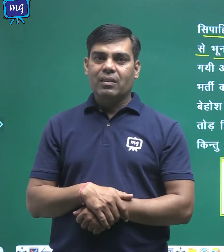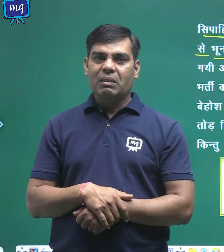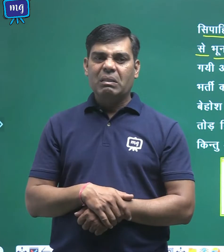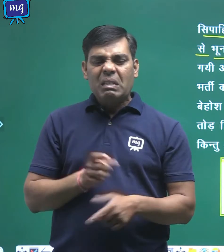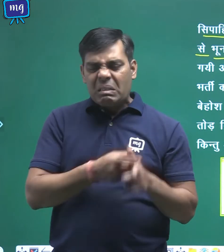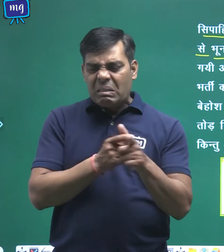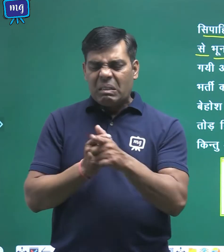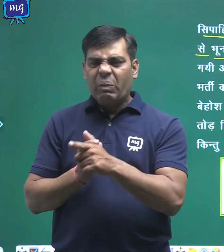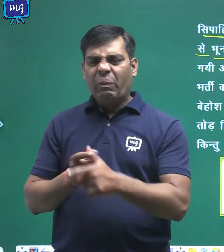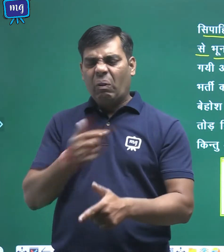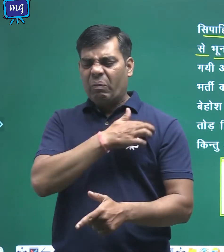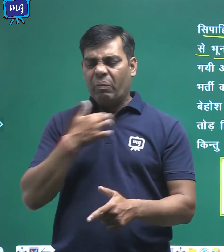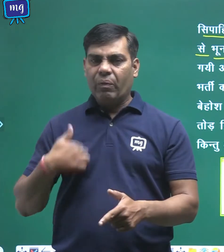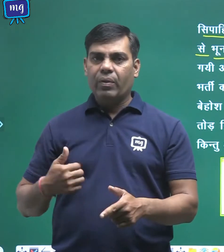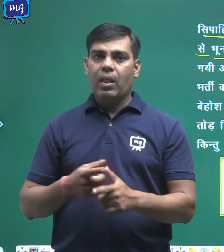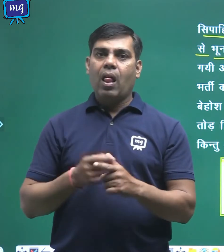भून दिया।